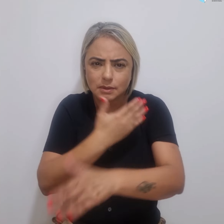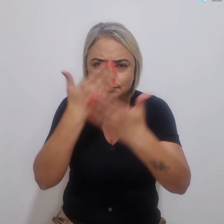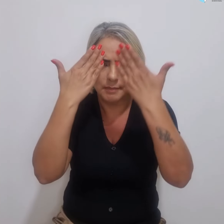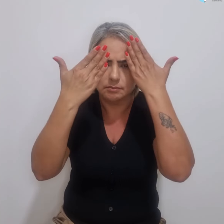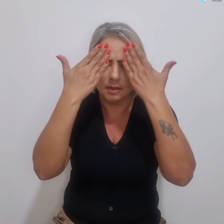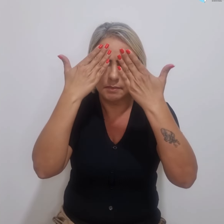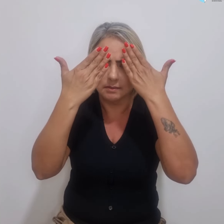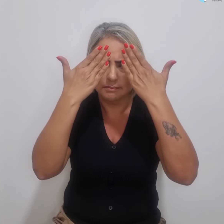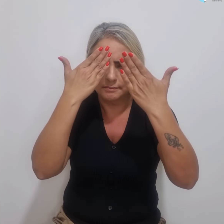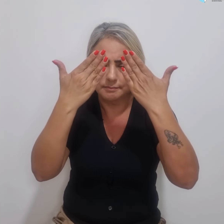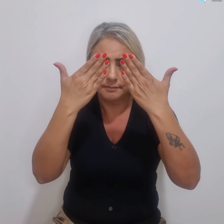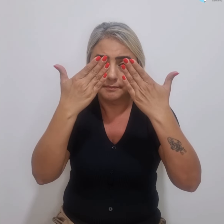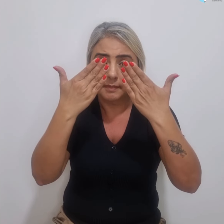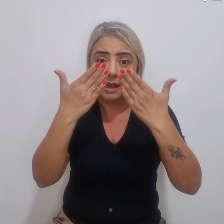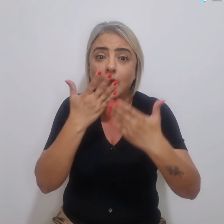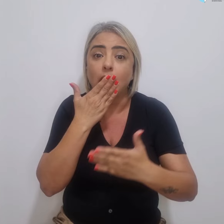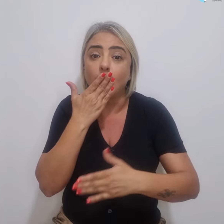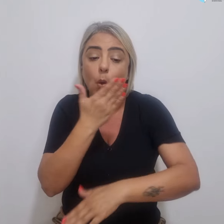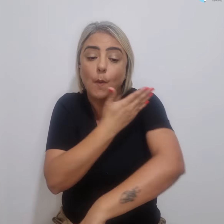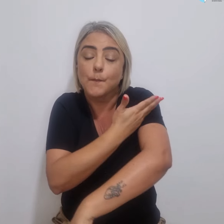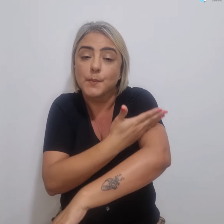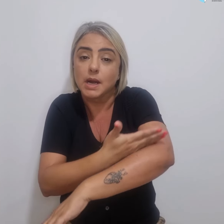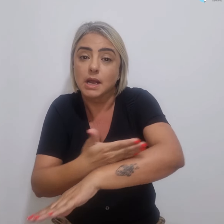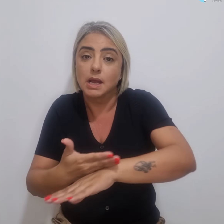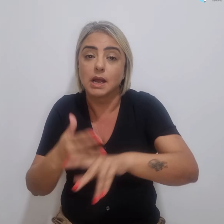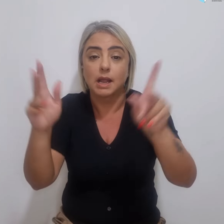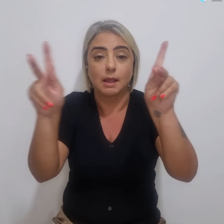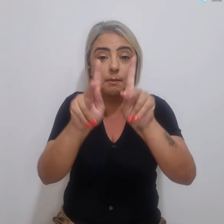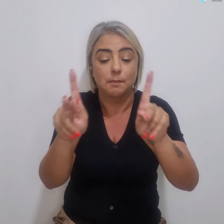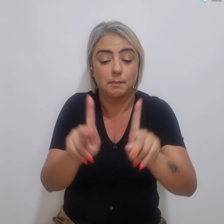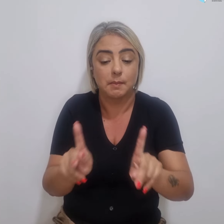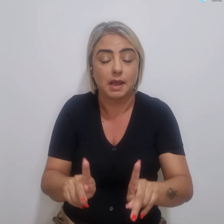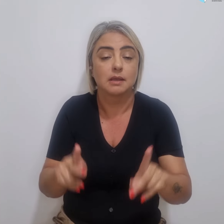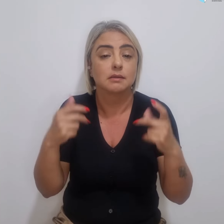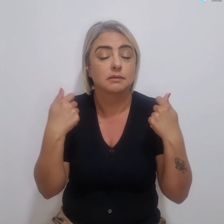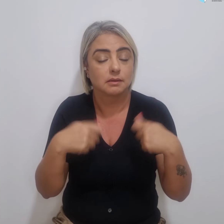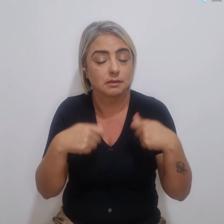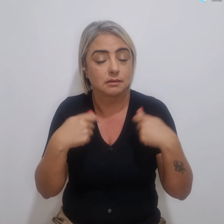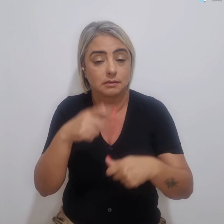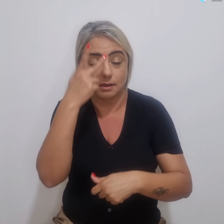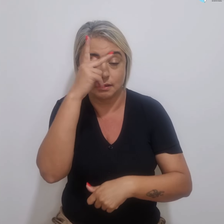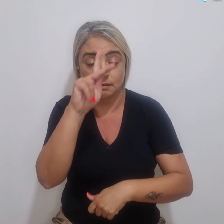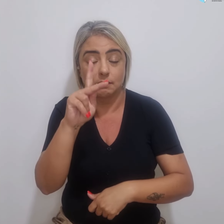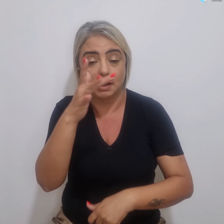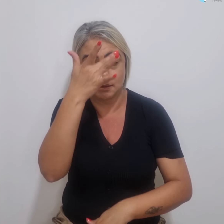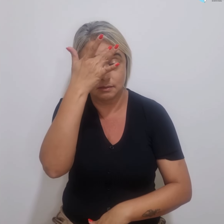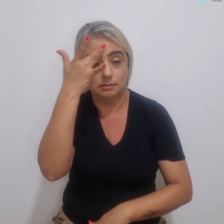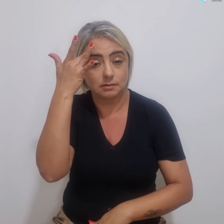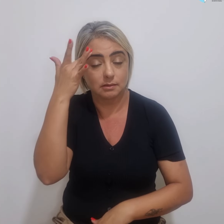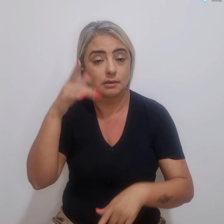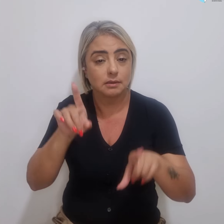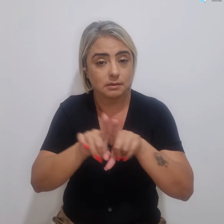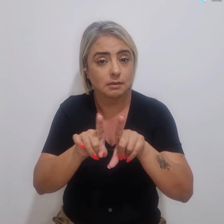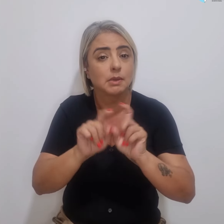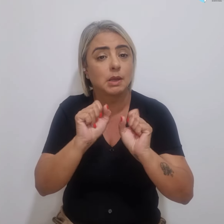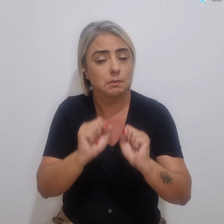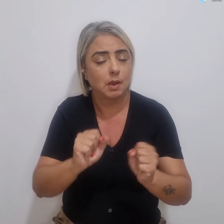A cor branca, além da paz necessária para a saúde mental, também pode significar